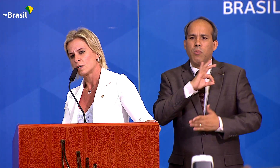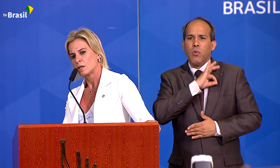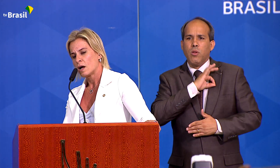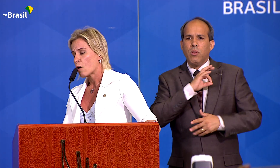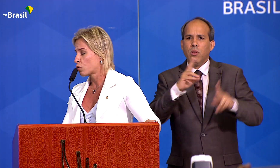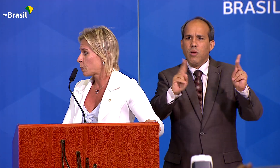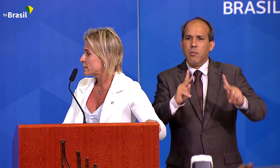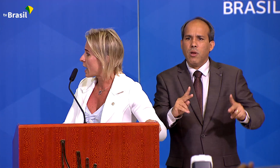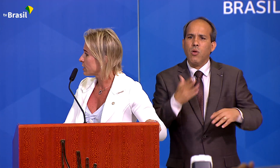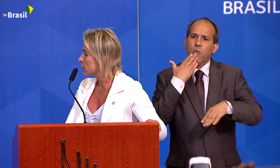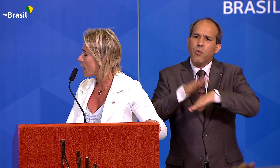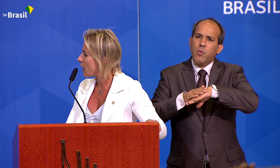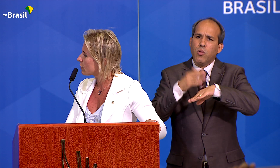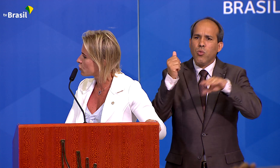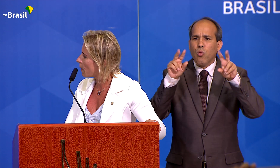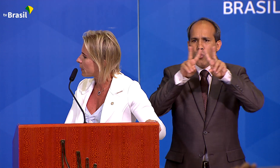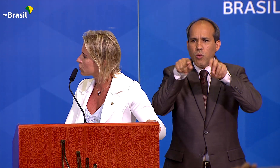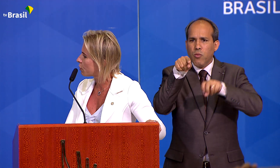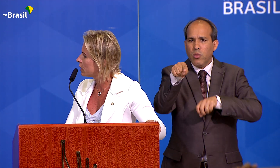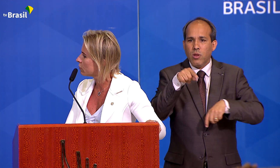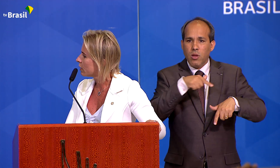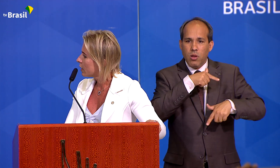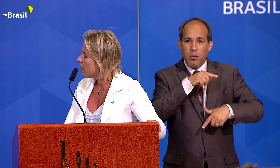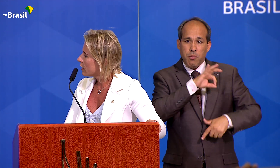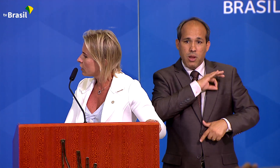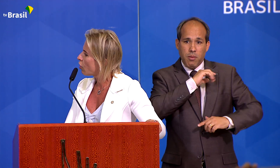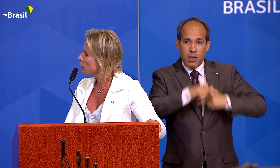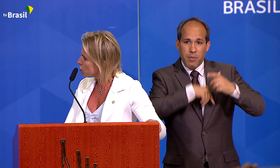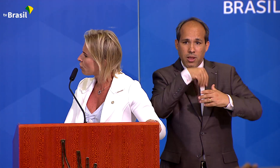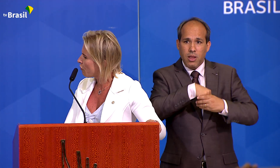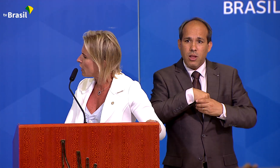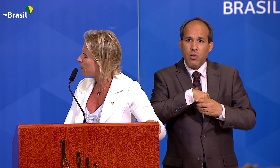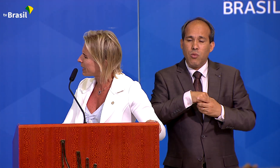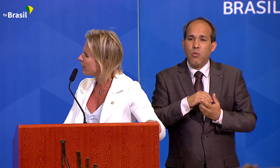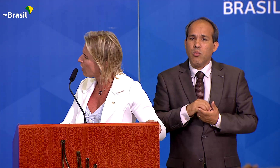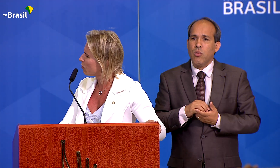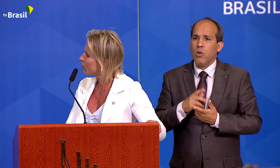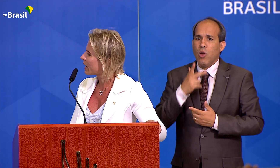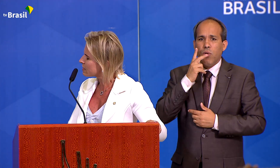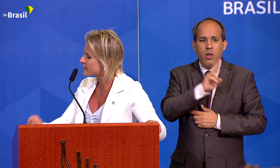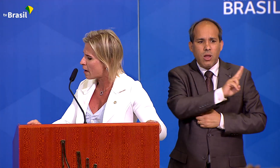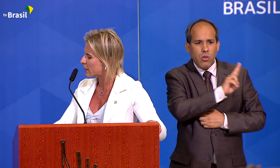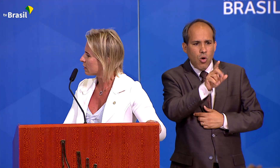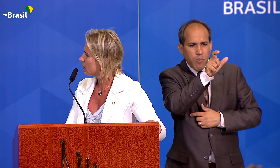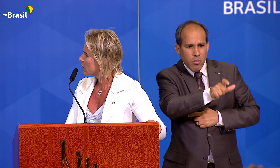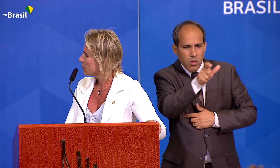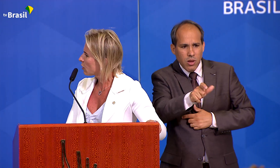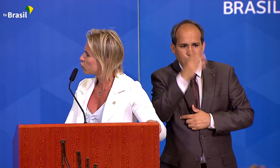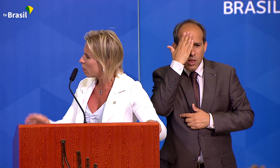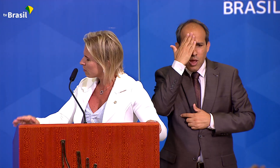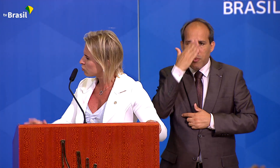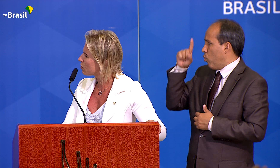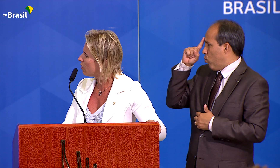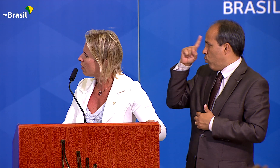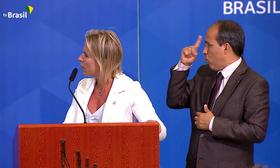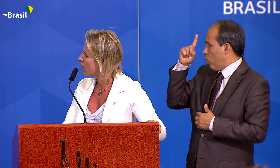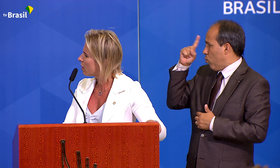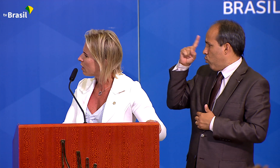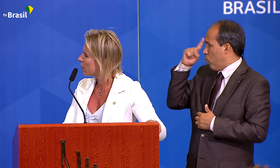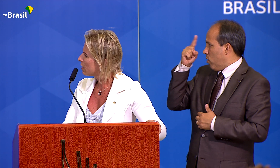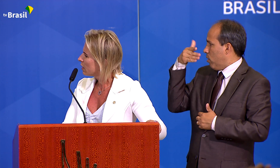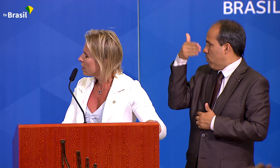você hoje com os policiais que trabalham nas opções do rio em nome do senhor eu falei para cada um que eles sabem que eu